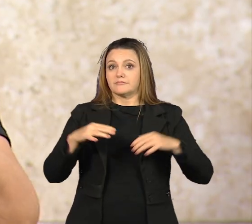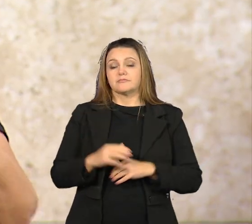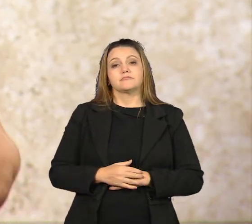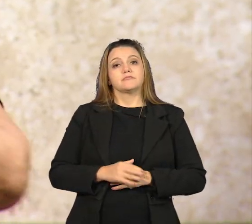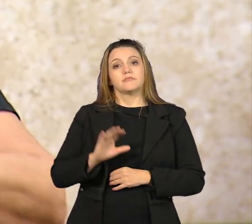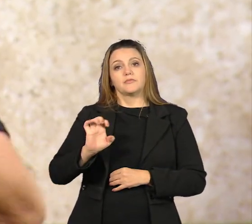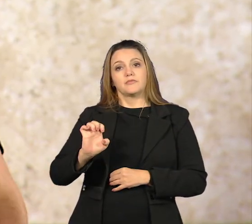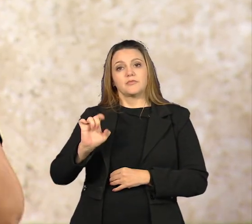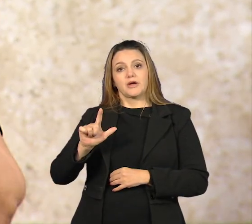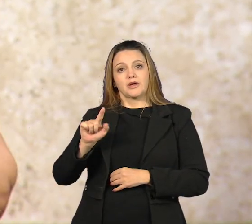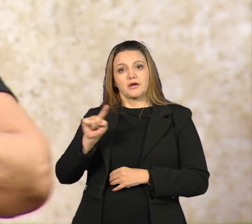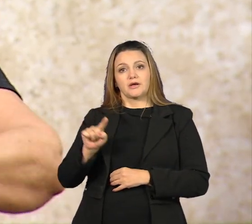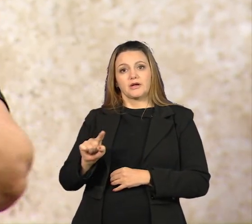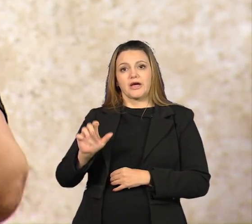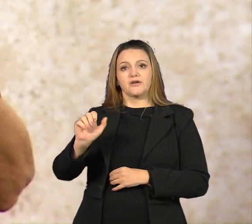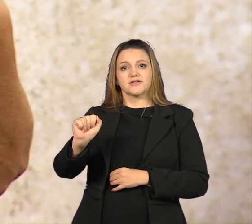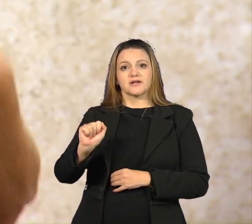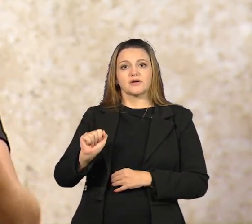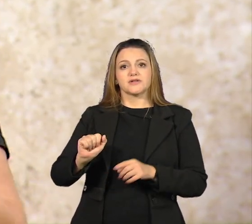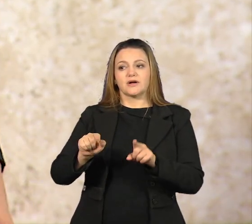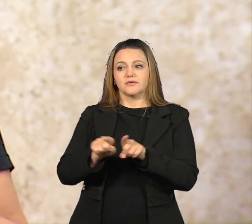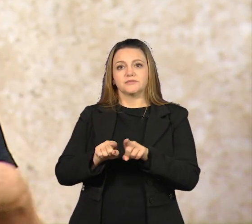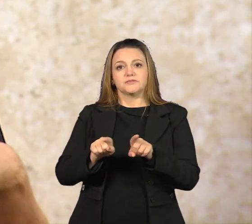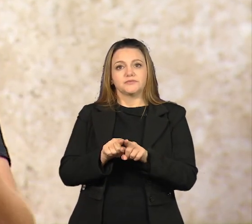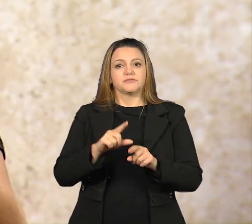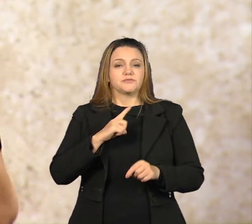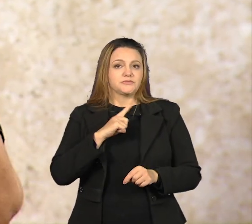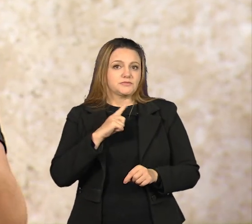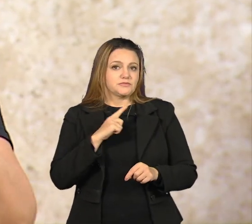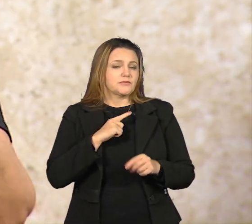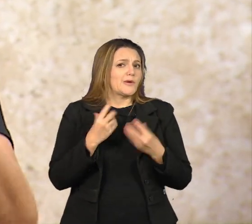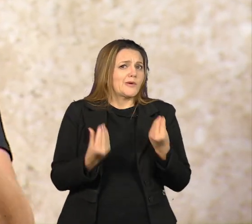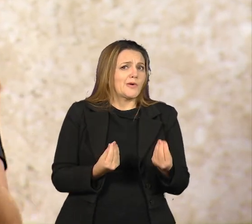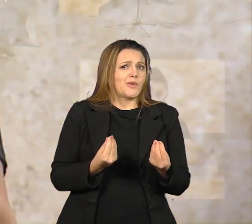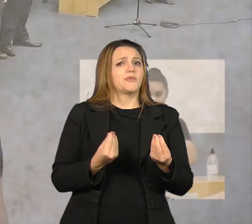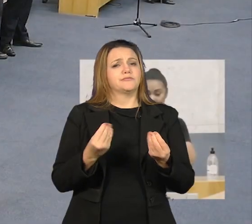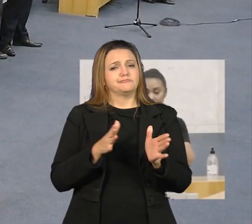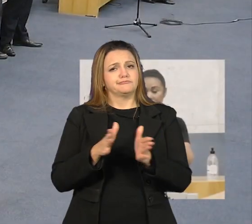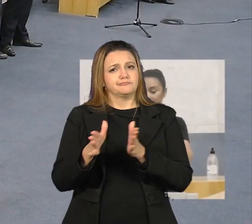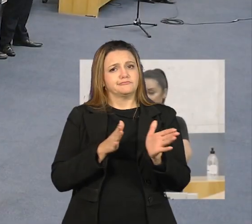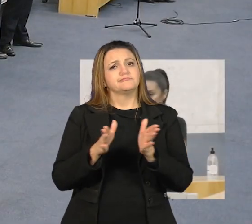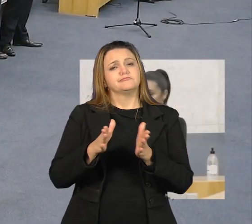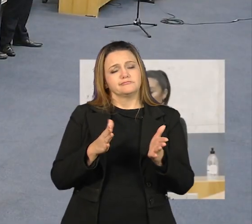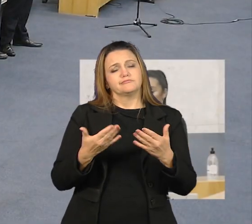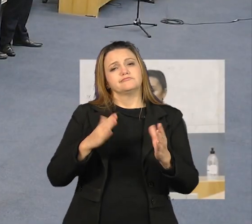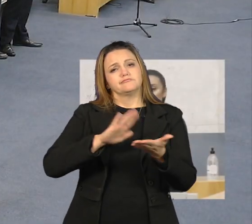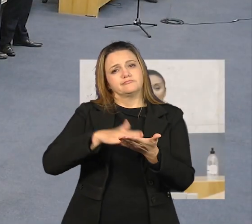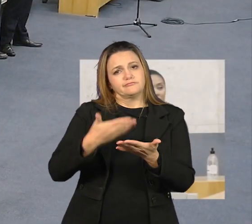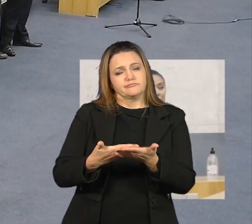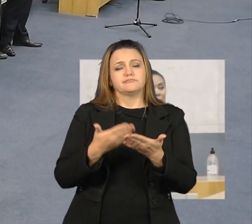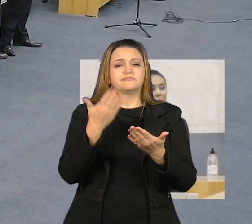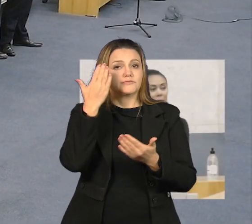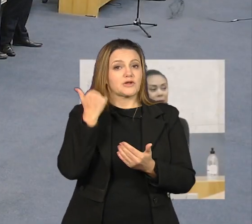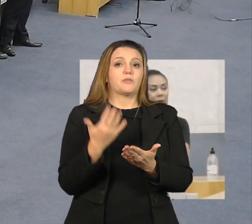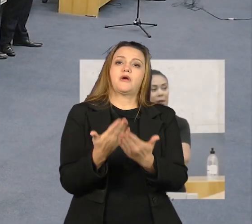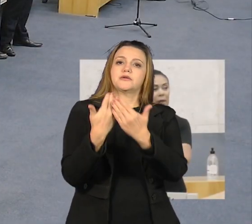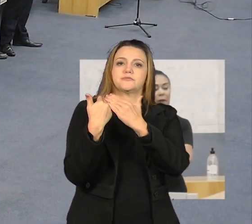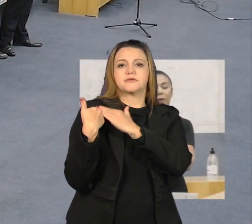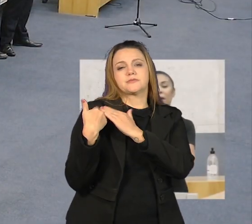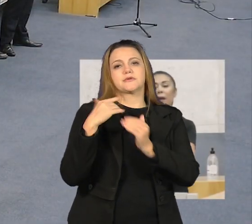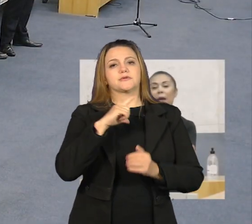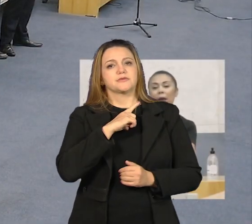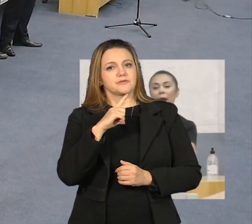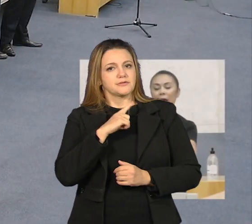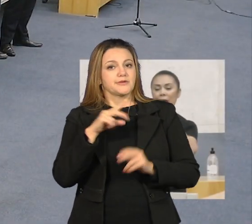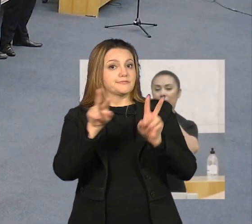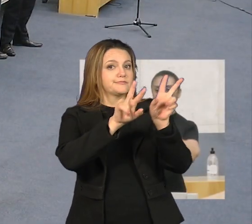A Elsa é uma das profissionais que levam informação e inclusão através da Libras. E ela sabe bem a responsabilidade que